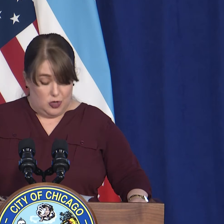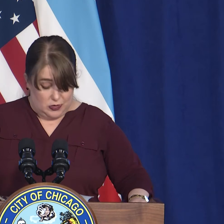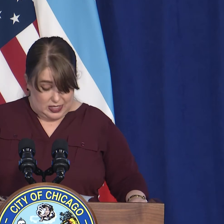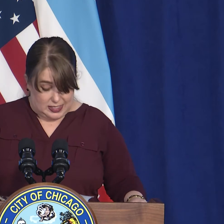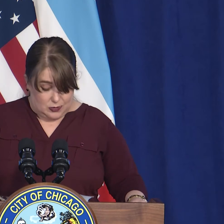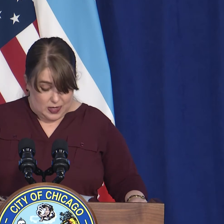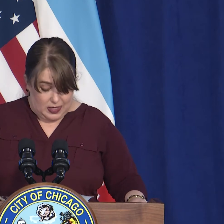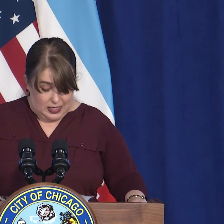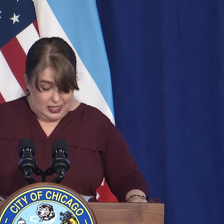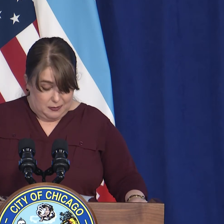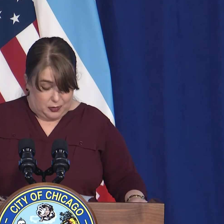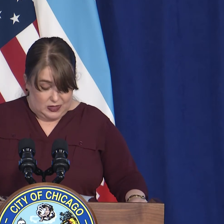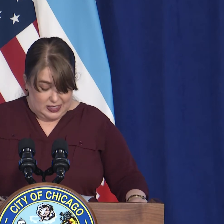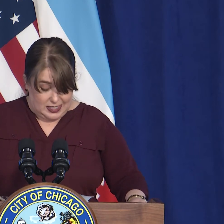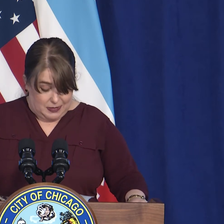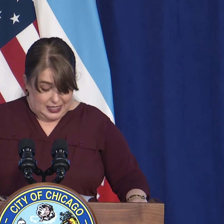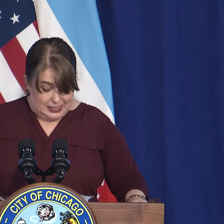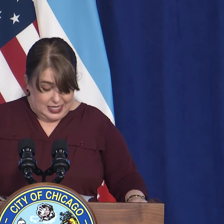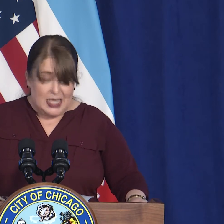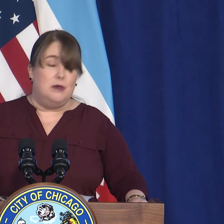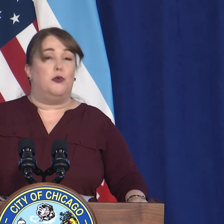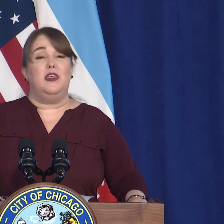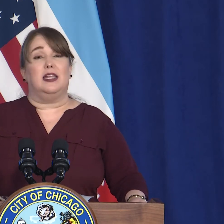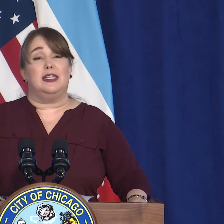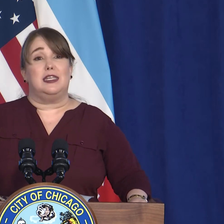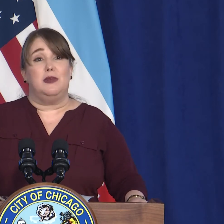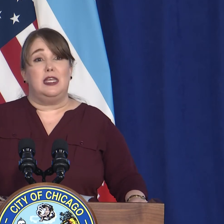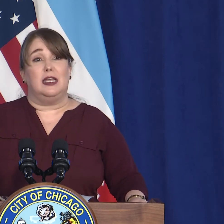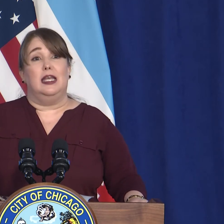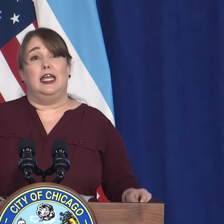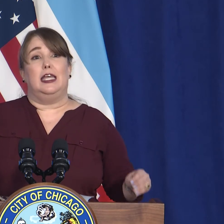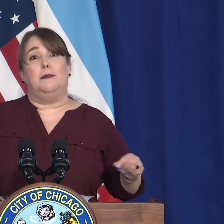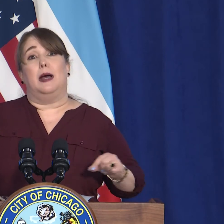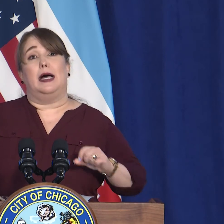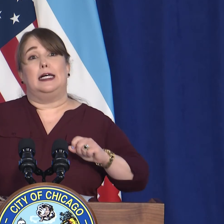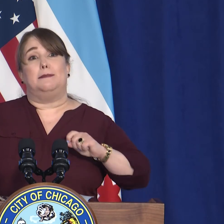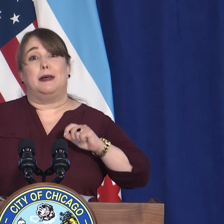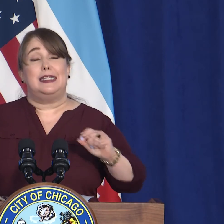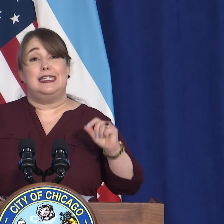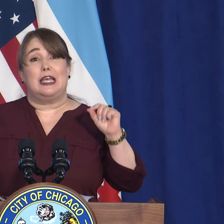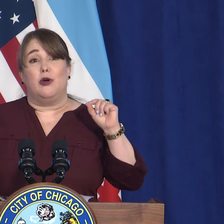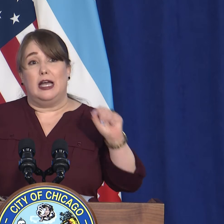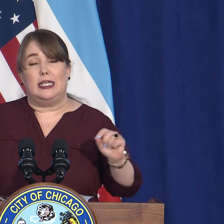empieza en julio 19 por 10 semanas y puede recibir